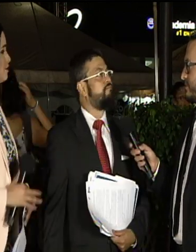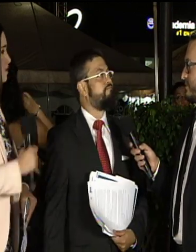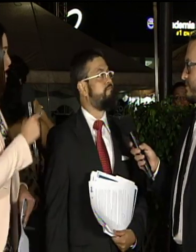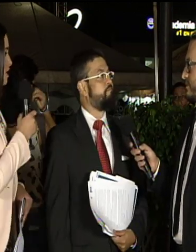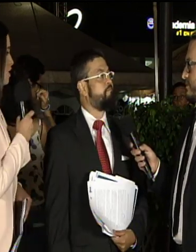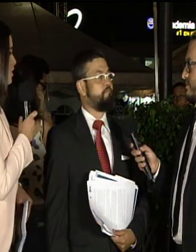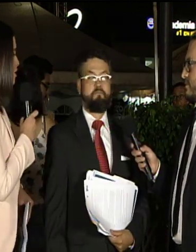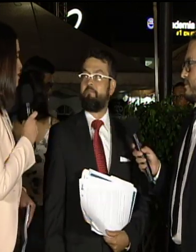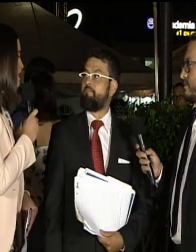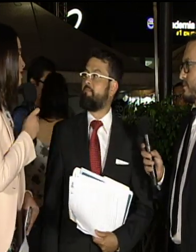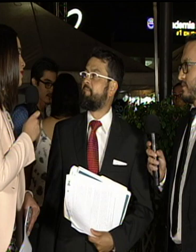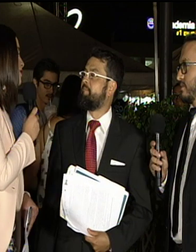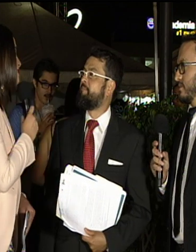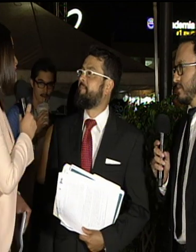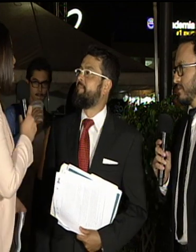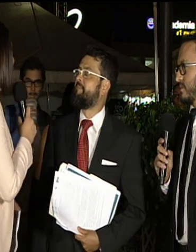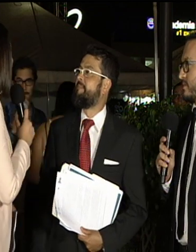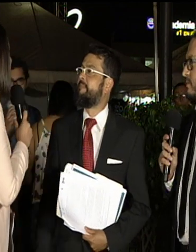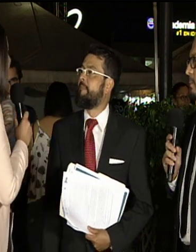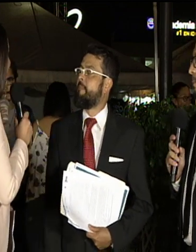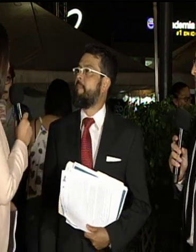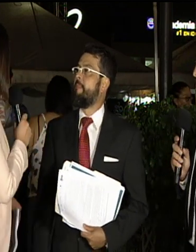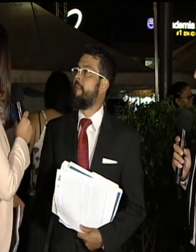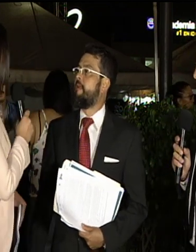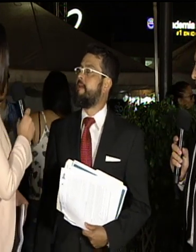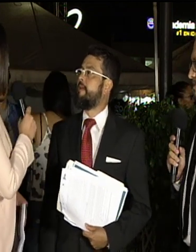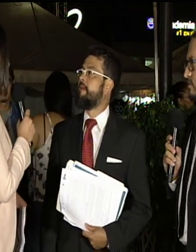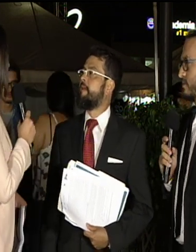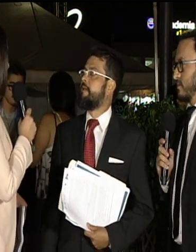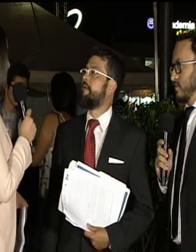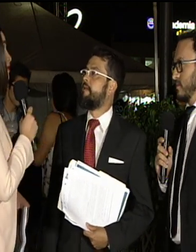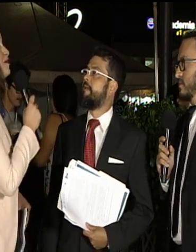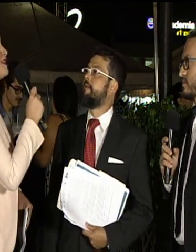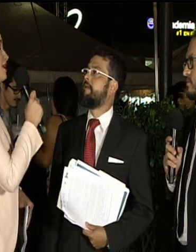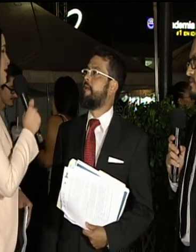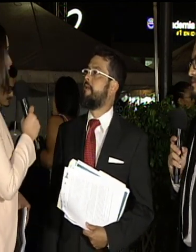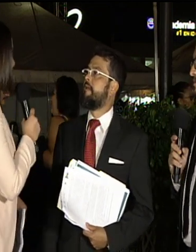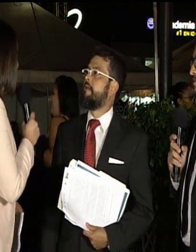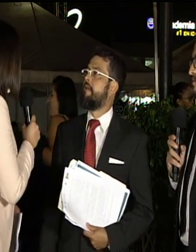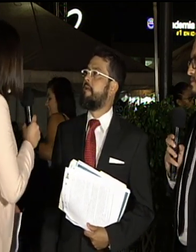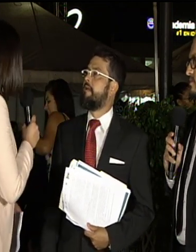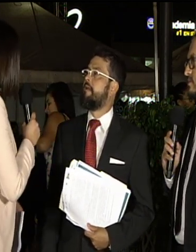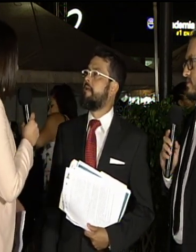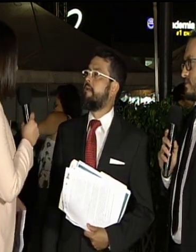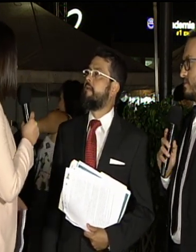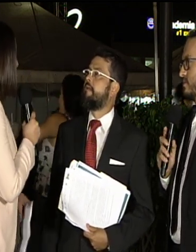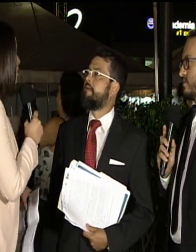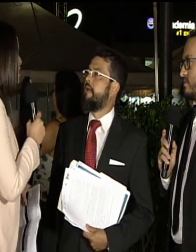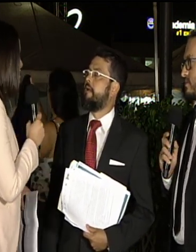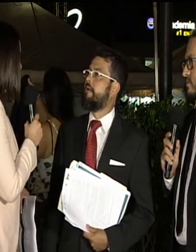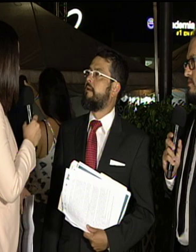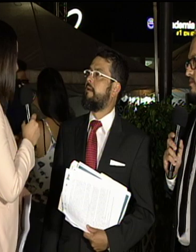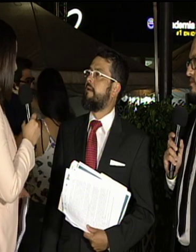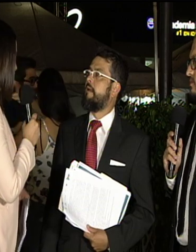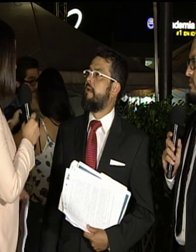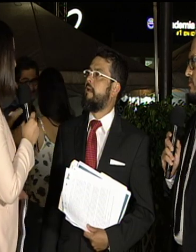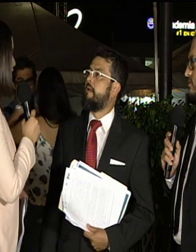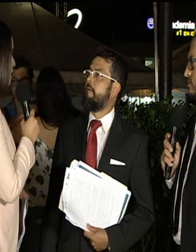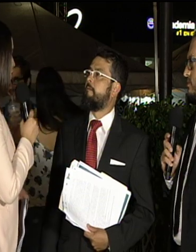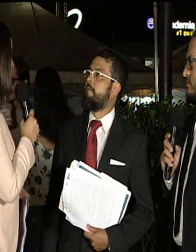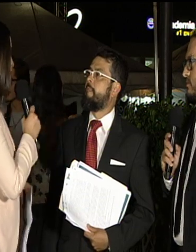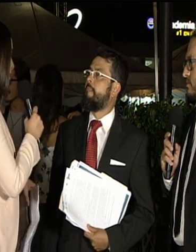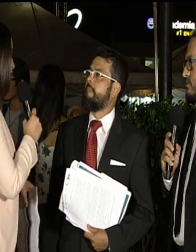nosotros. Usted ha hablado de un espectáculo aéreo que vamos a tener mañana. Vamos a tener que ver hacia el cielo, como nos decía usted. ¿Qué podemos esperar de